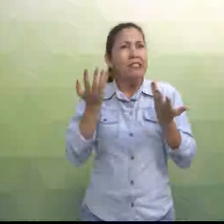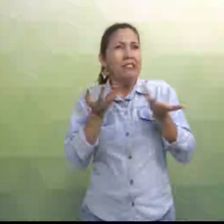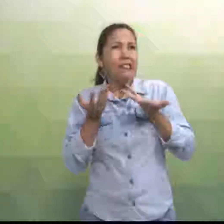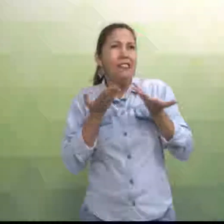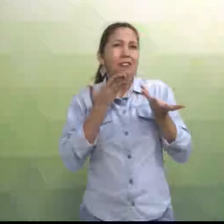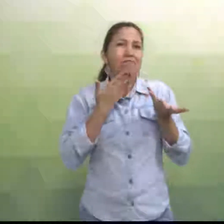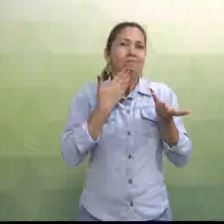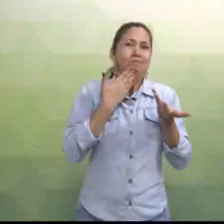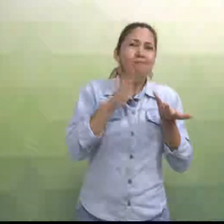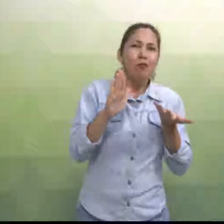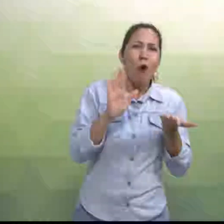deve pensar